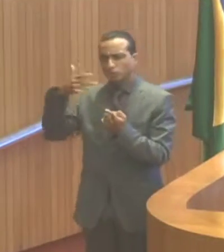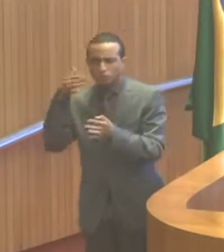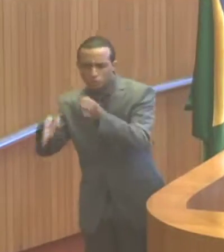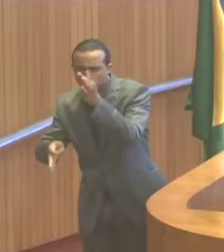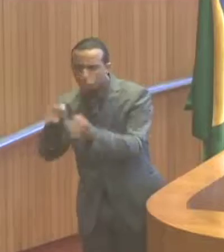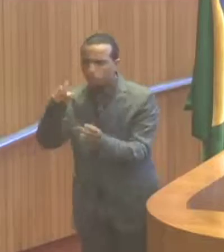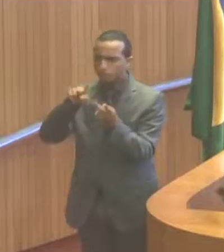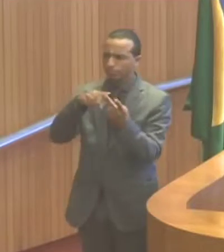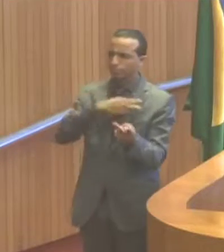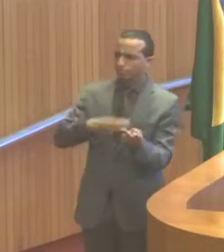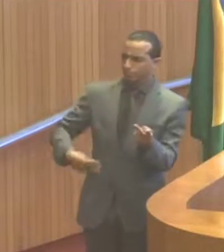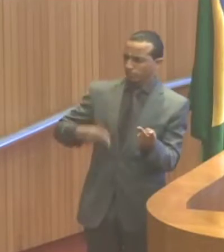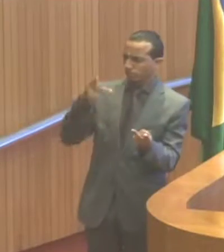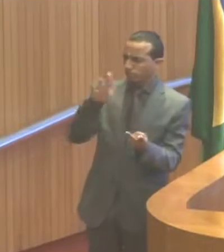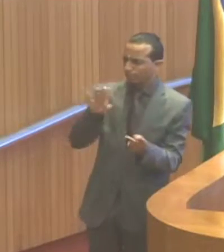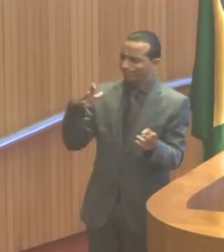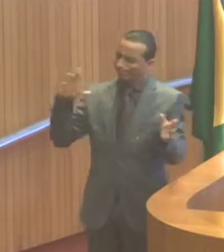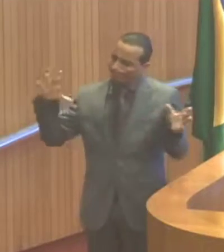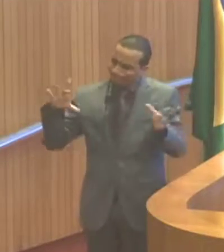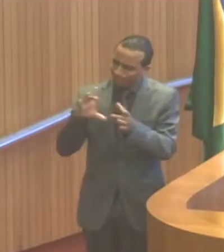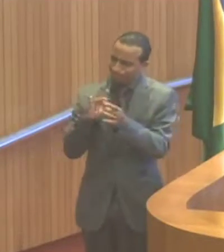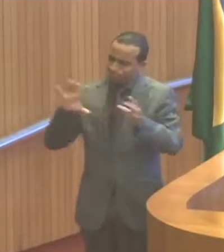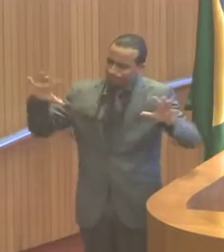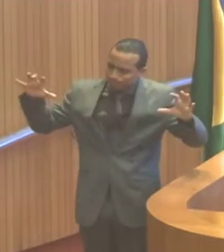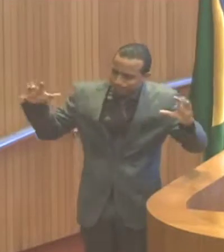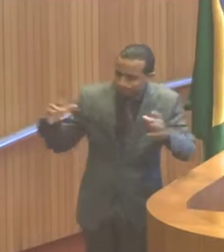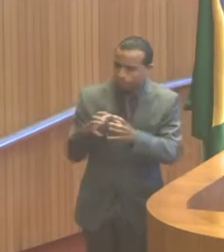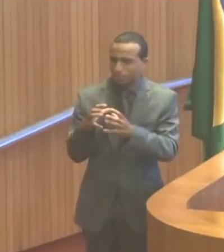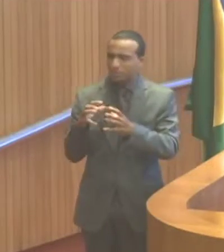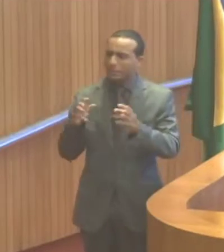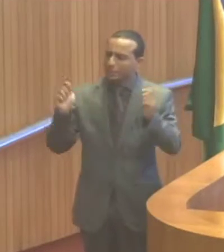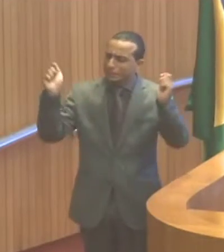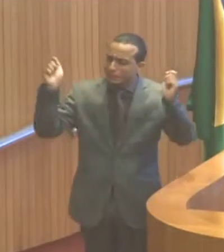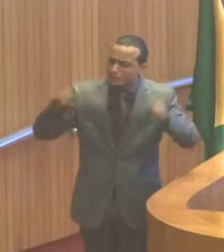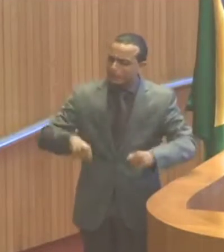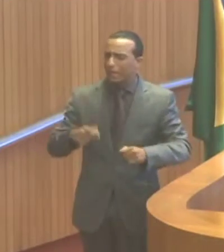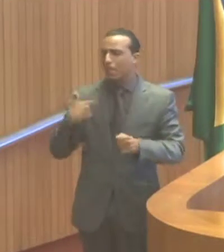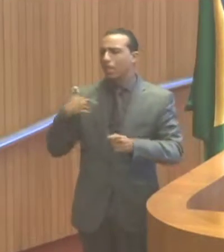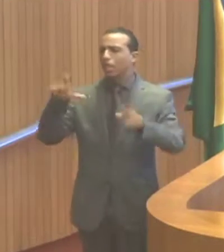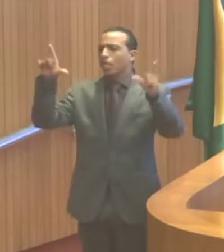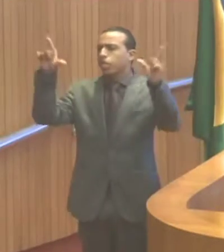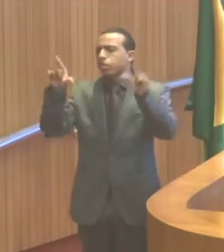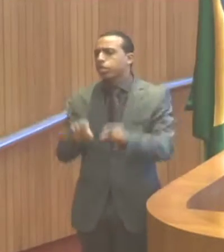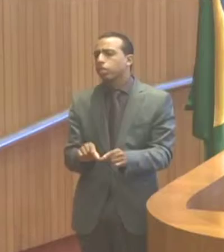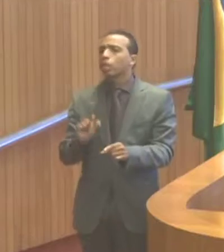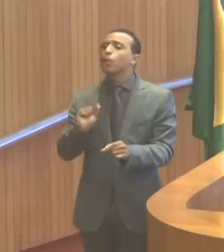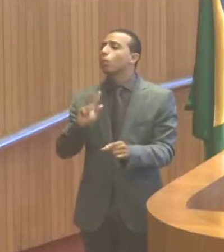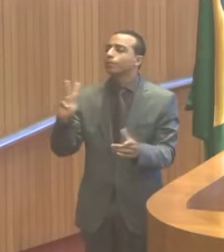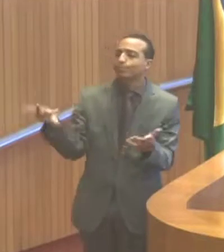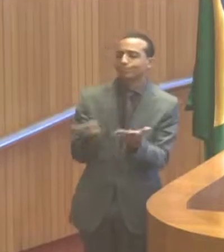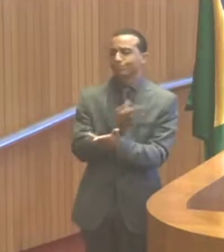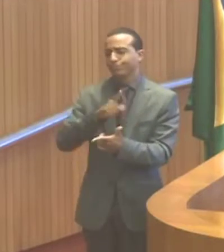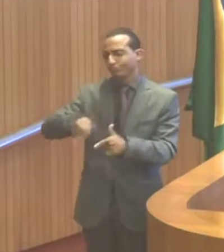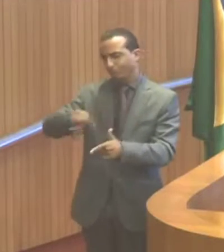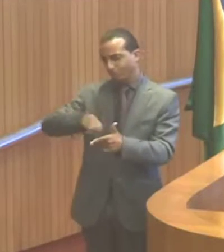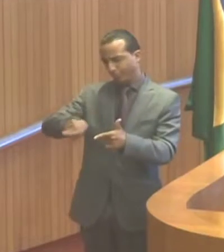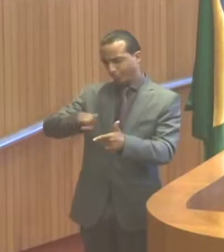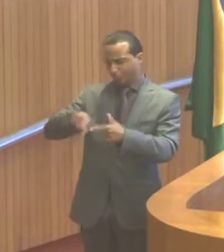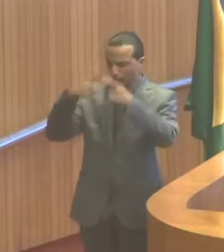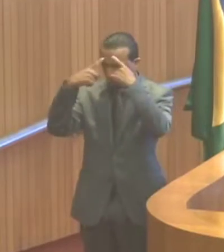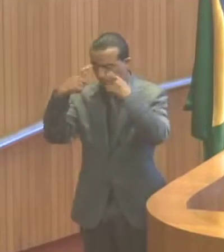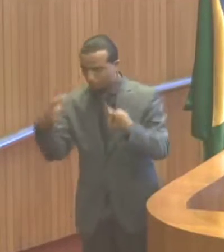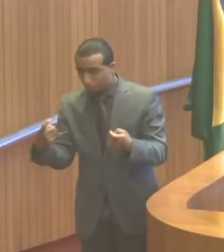tem que haver uma junção de todos, para que realmente nós venhamos a reduzir essa questão da violência. Quero